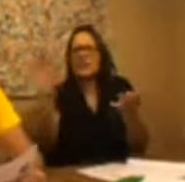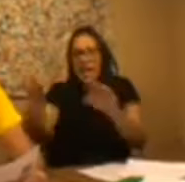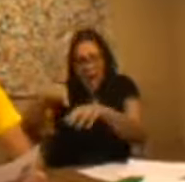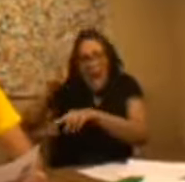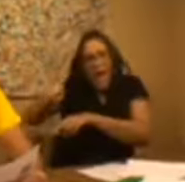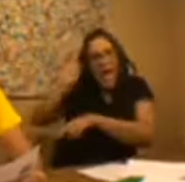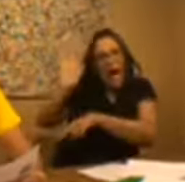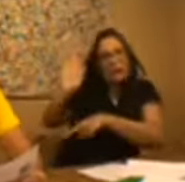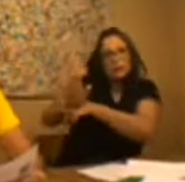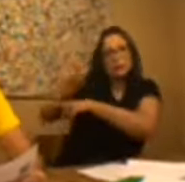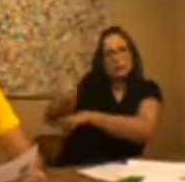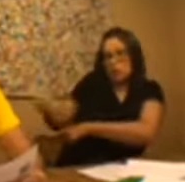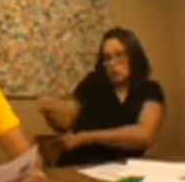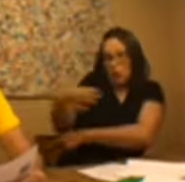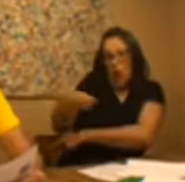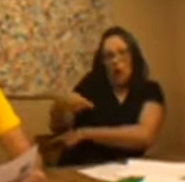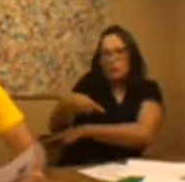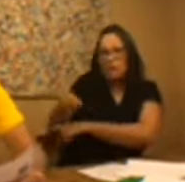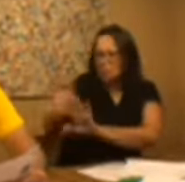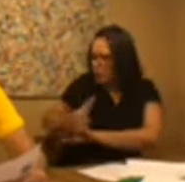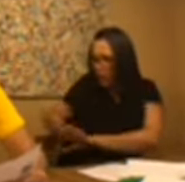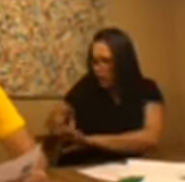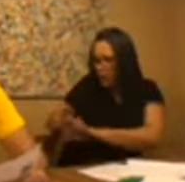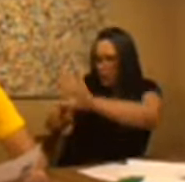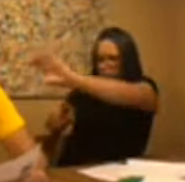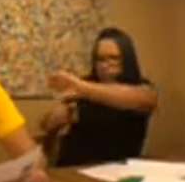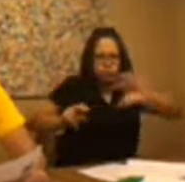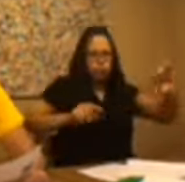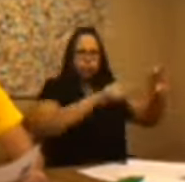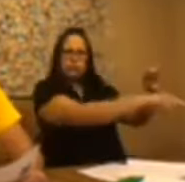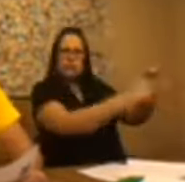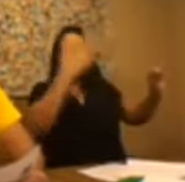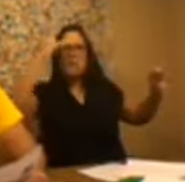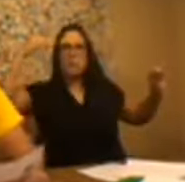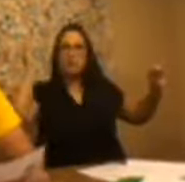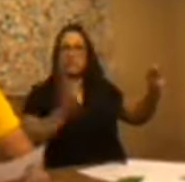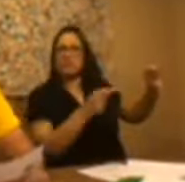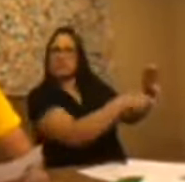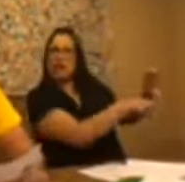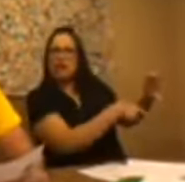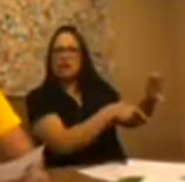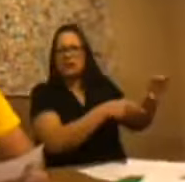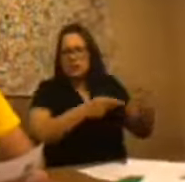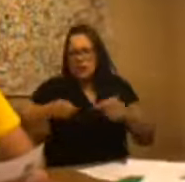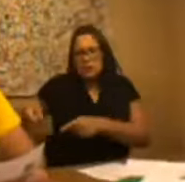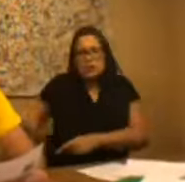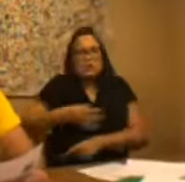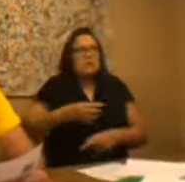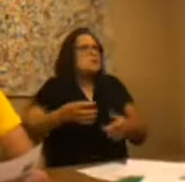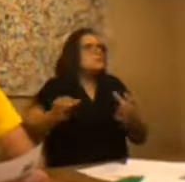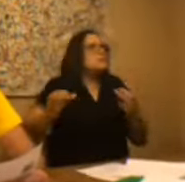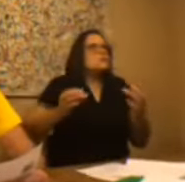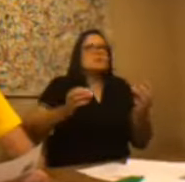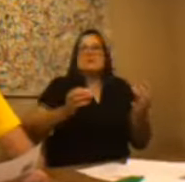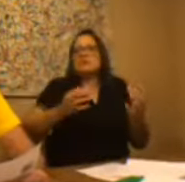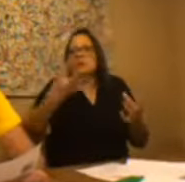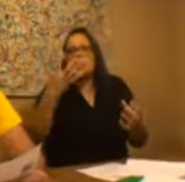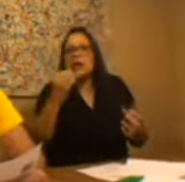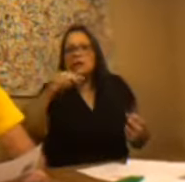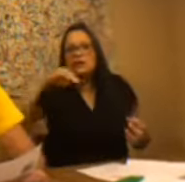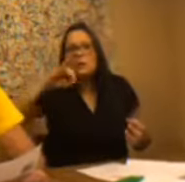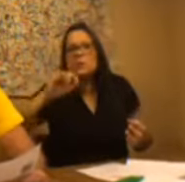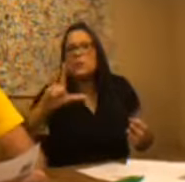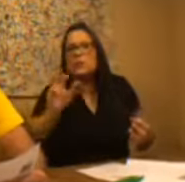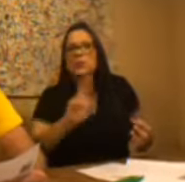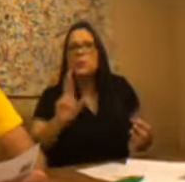600 mil e 700 mil e um milhão 5 milhões com esses cara e quando percebe que está começando a muitas vezes 40 50 milhões é